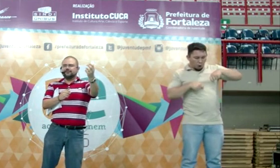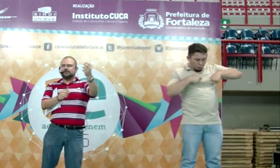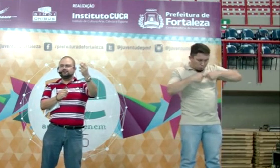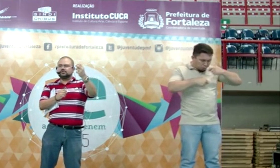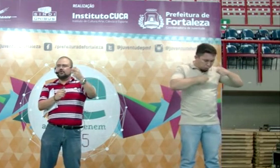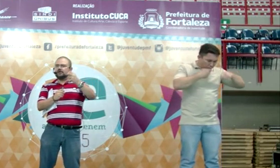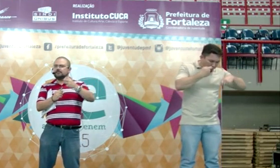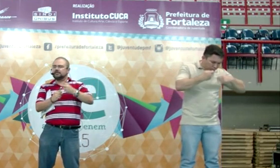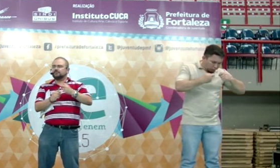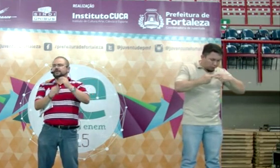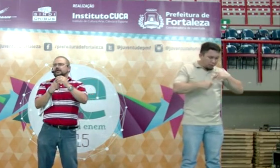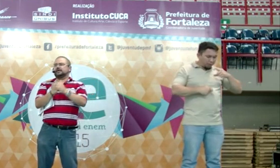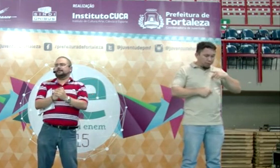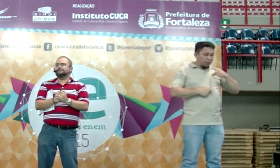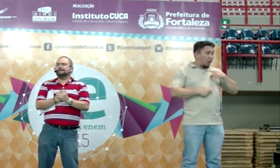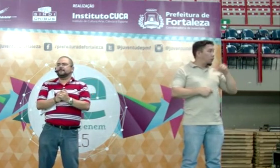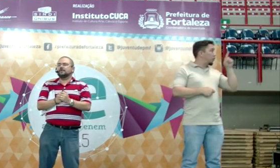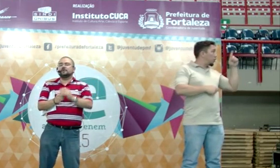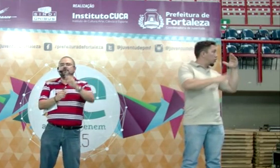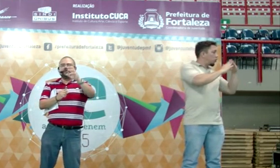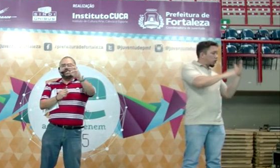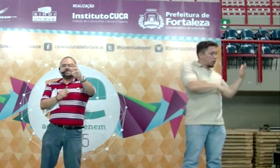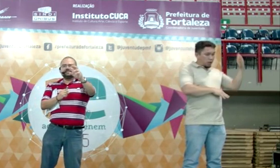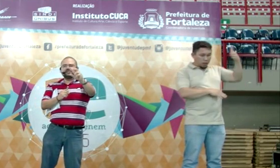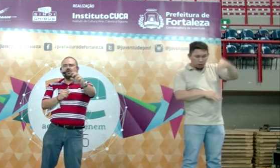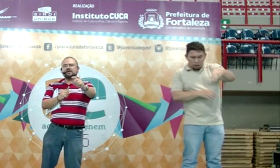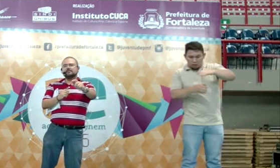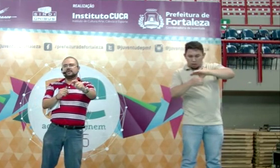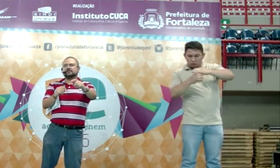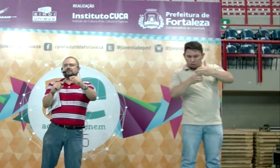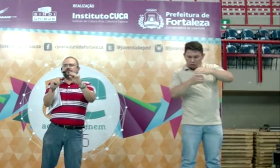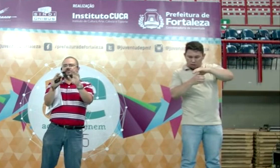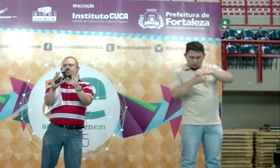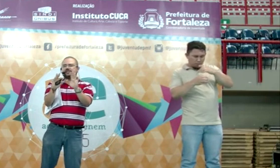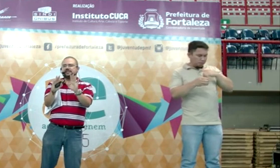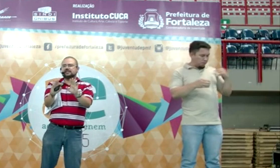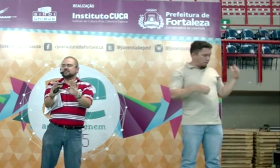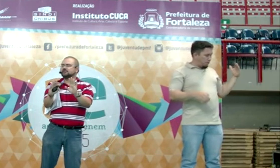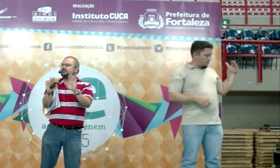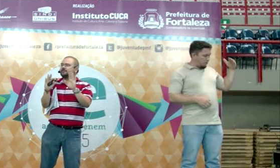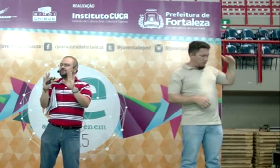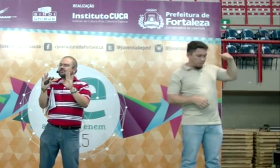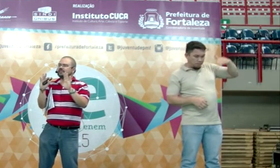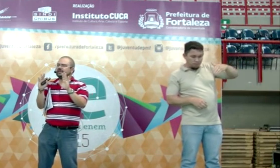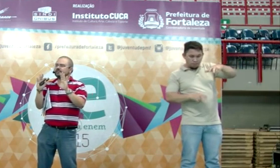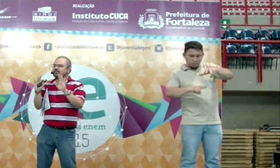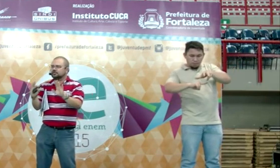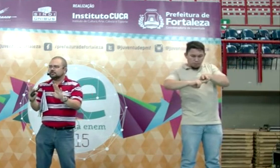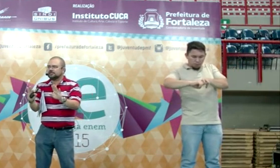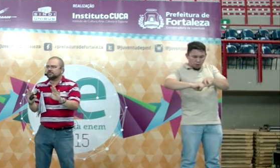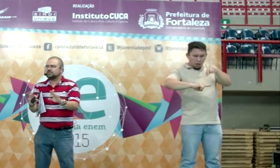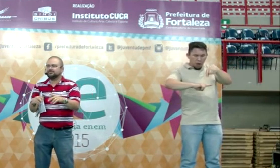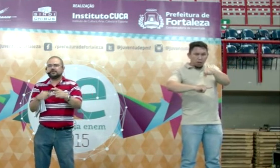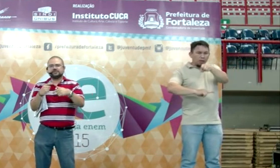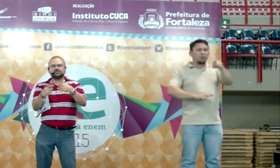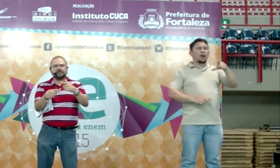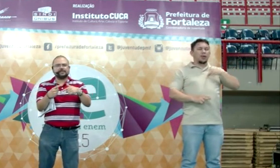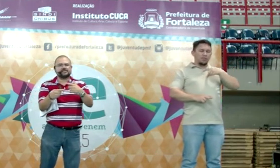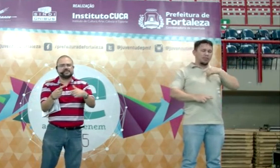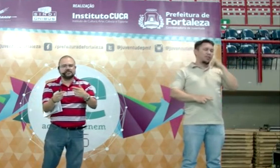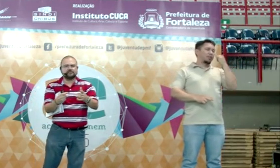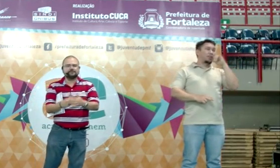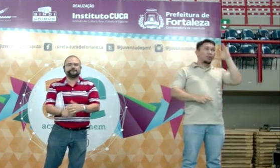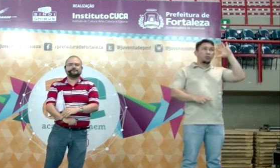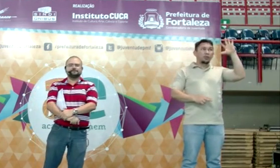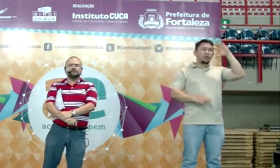teve que sofrer um deslocamento para cá. Esse deslocamento, você está sentadinho agora, mas você está gastando energia porque você